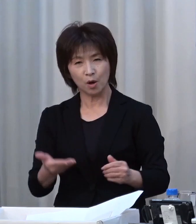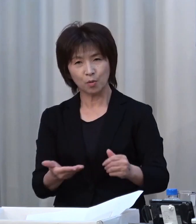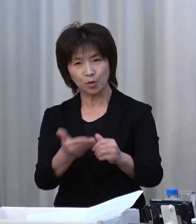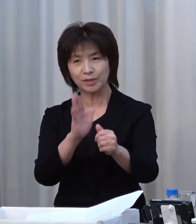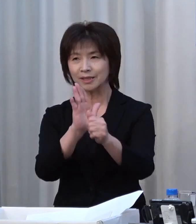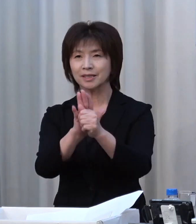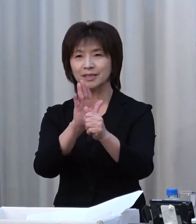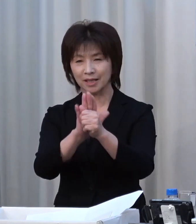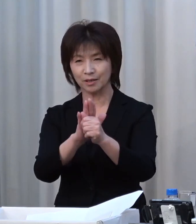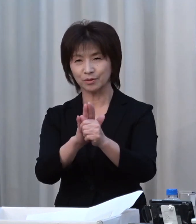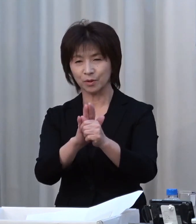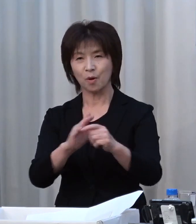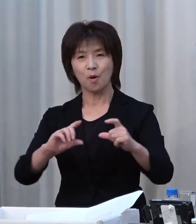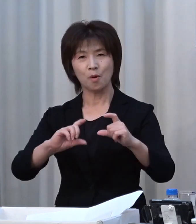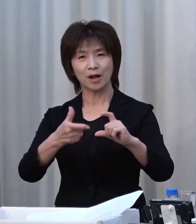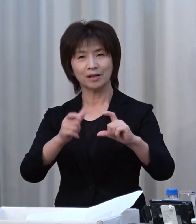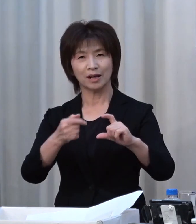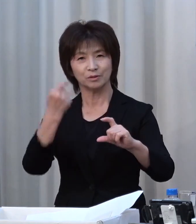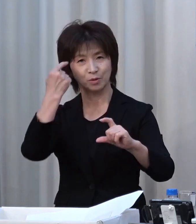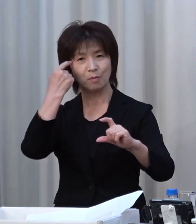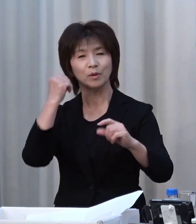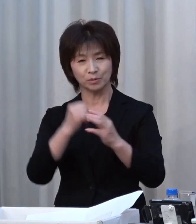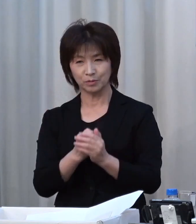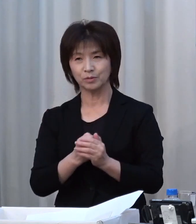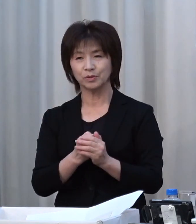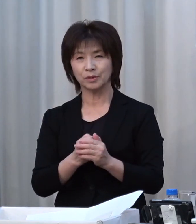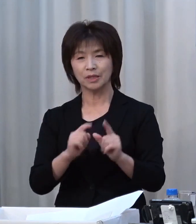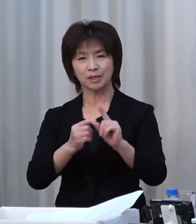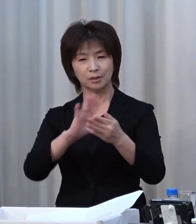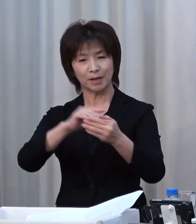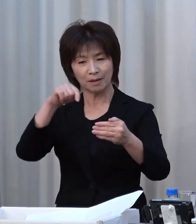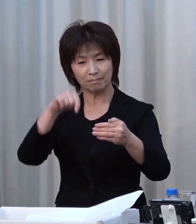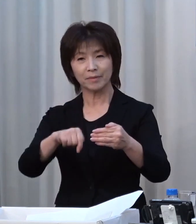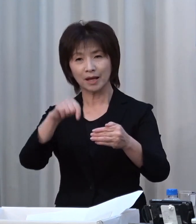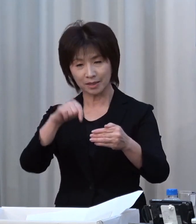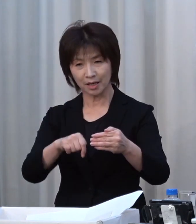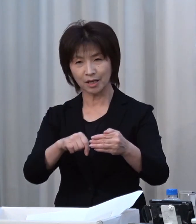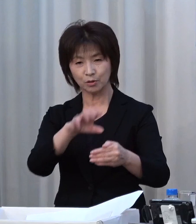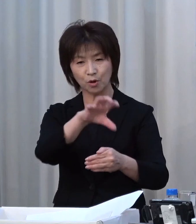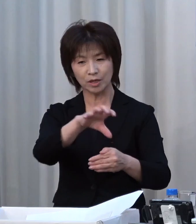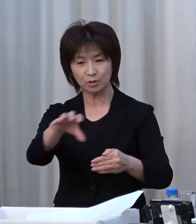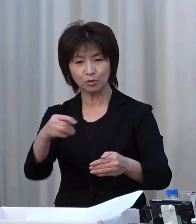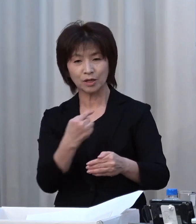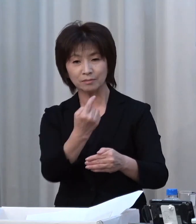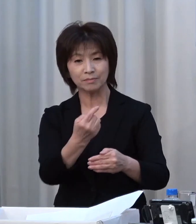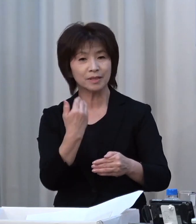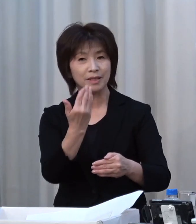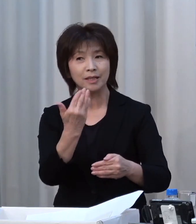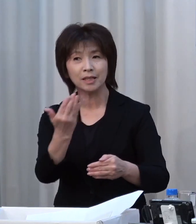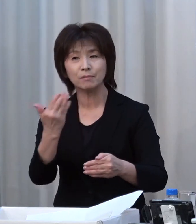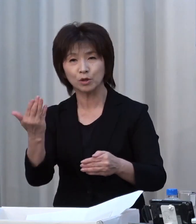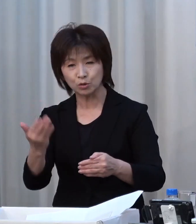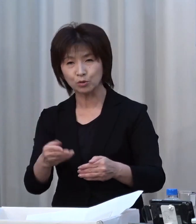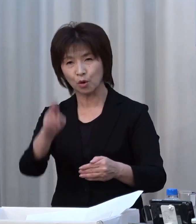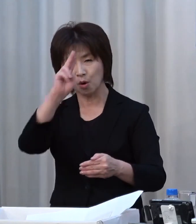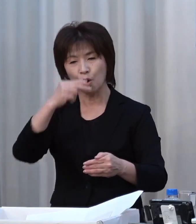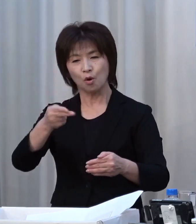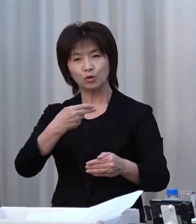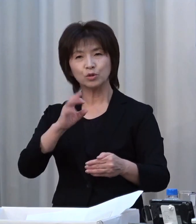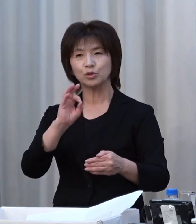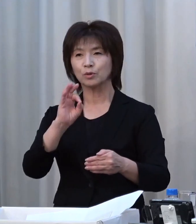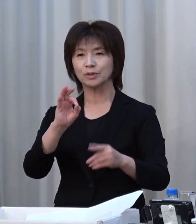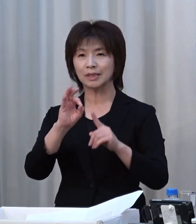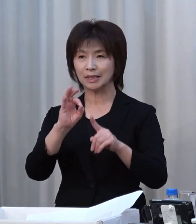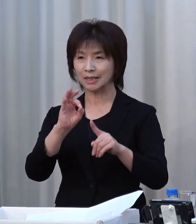の、 改革かなと思うんですが、ちょっと千葉県内のいくつかの自治体に聞くとですね、今回給食費がです